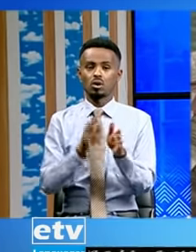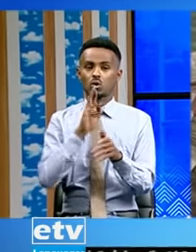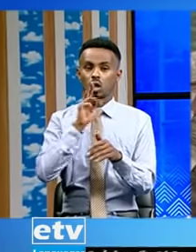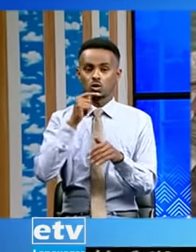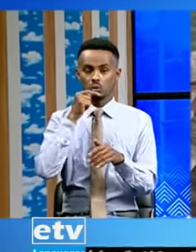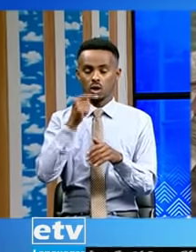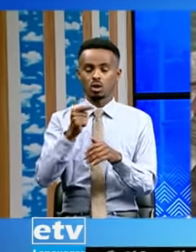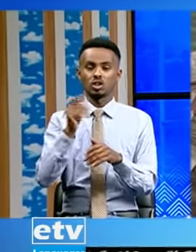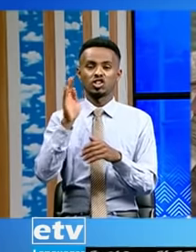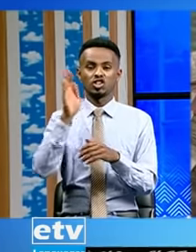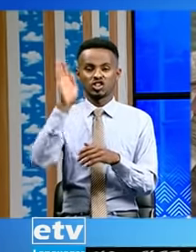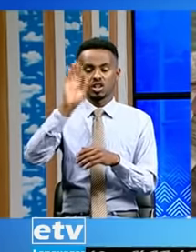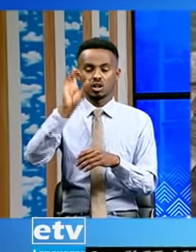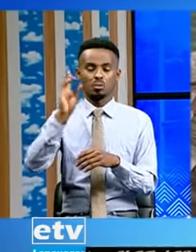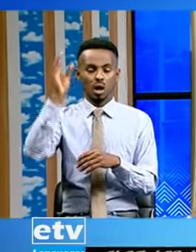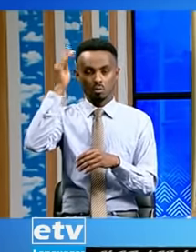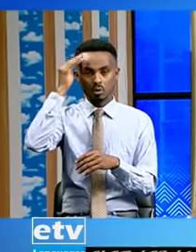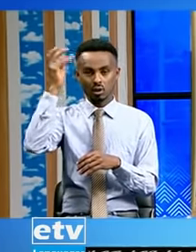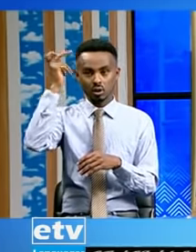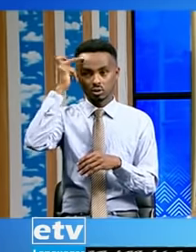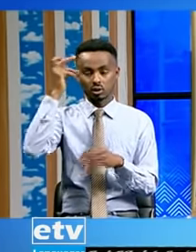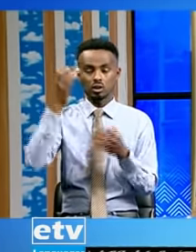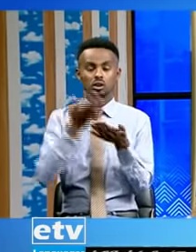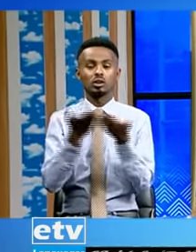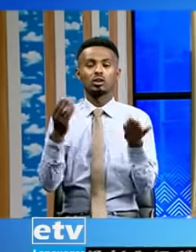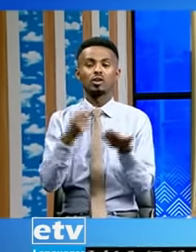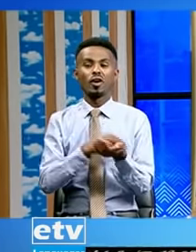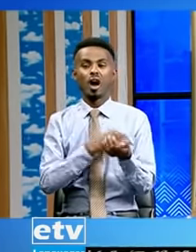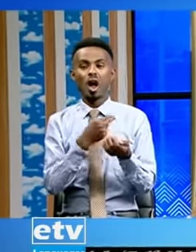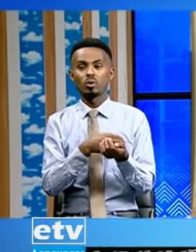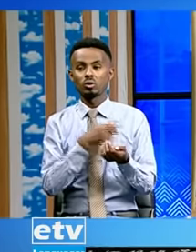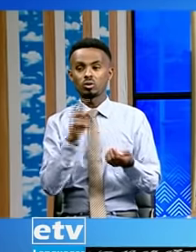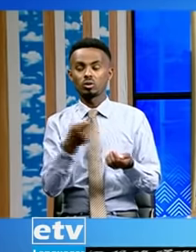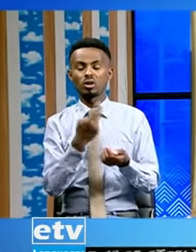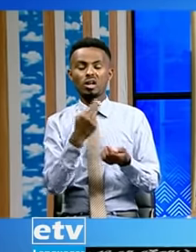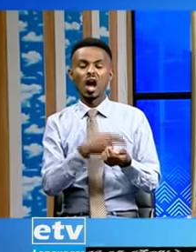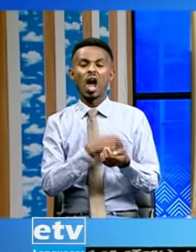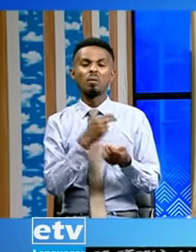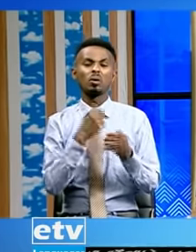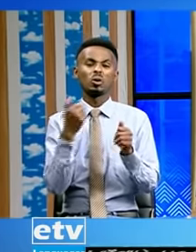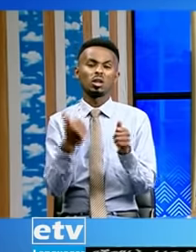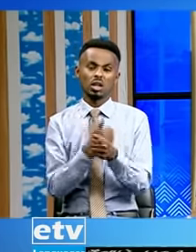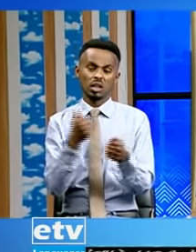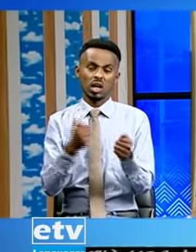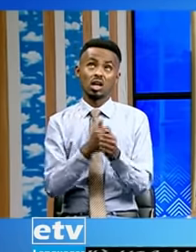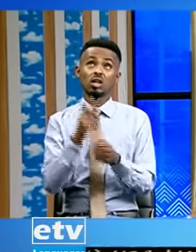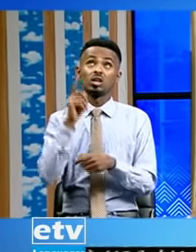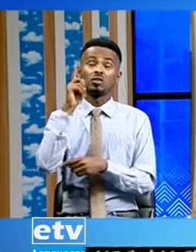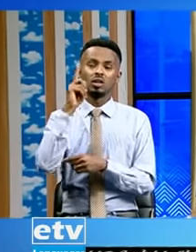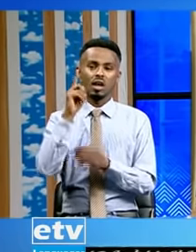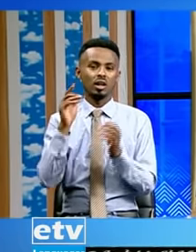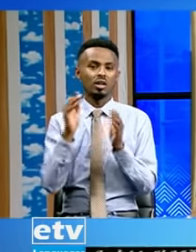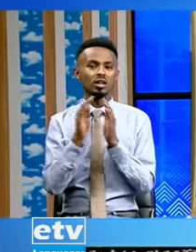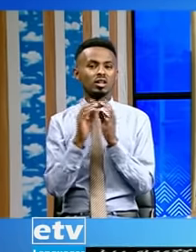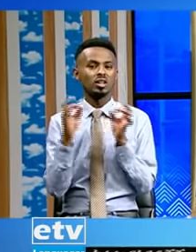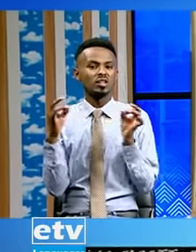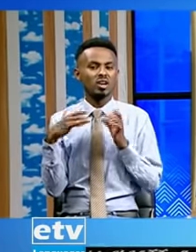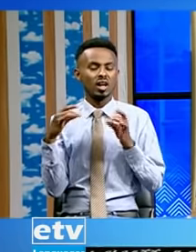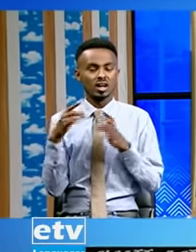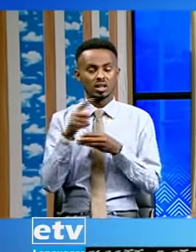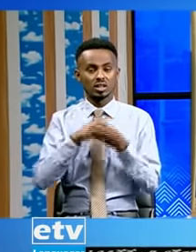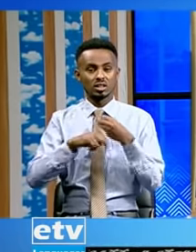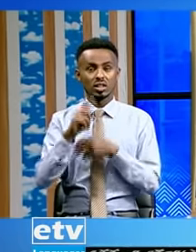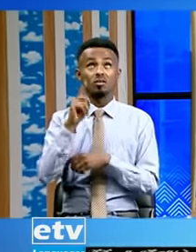ብለዋል ሼክ መሐመድ ደረሳ። የተኛም ሃይማኖትም ይሁን ሃይማኖትን ይከተላል ፈጣሪም ይፈራል